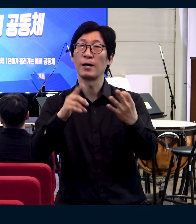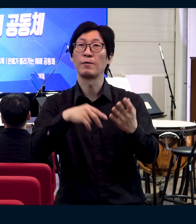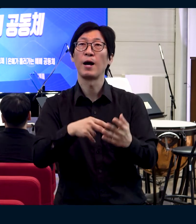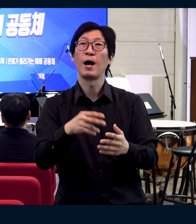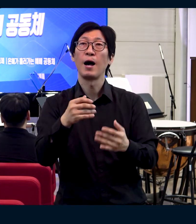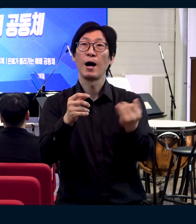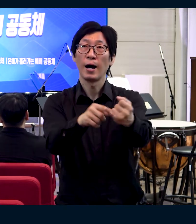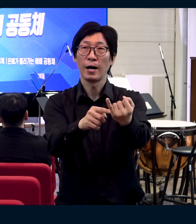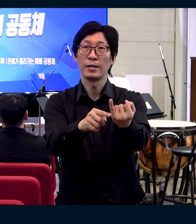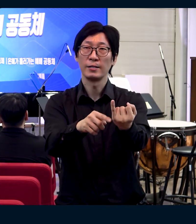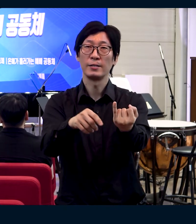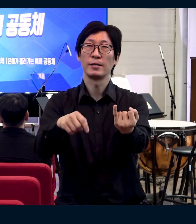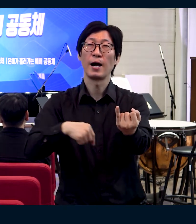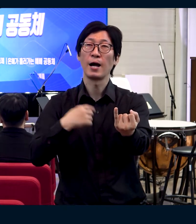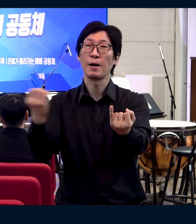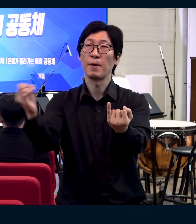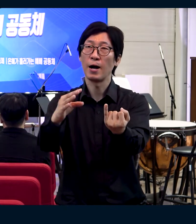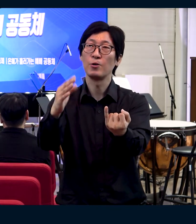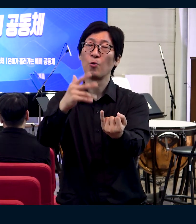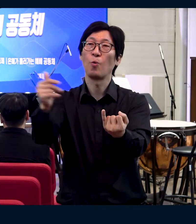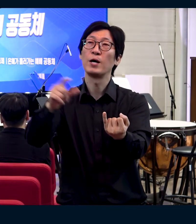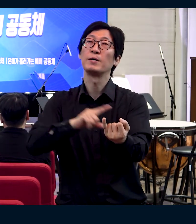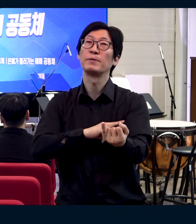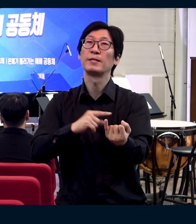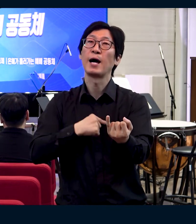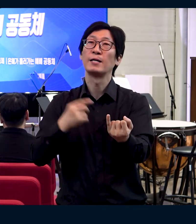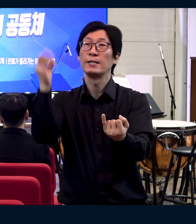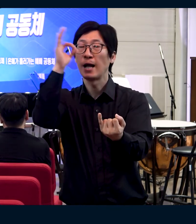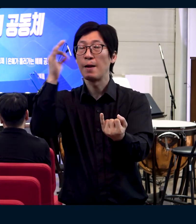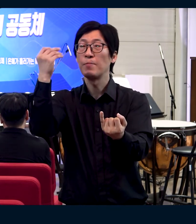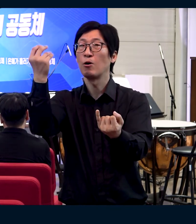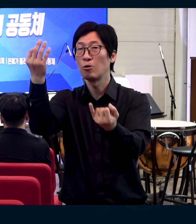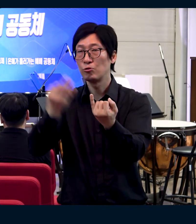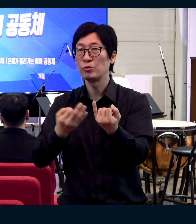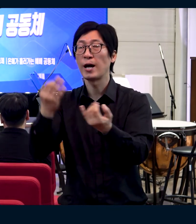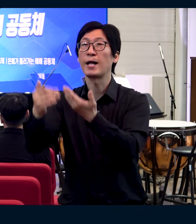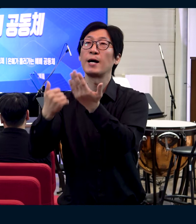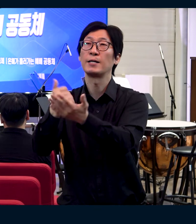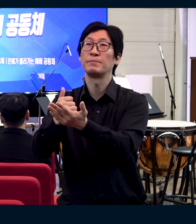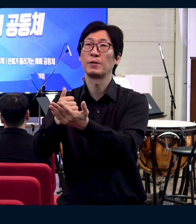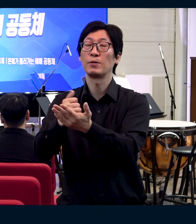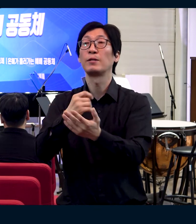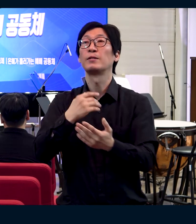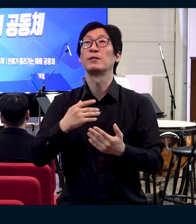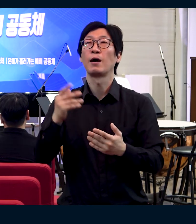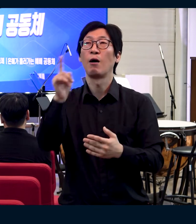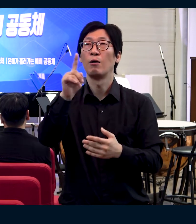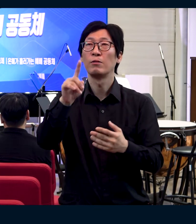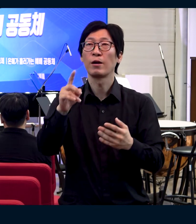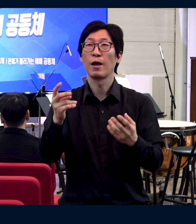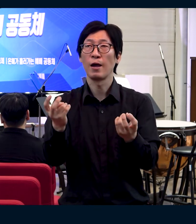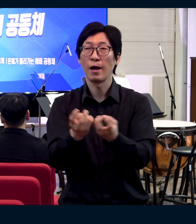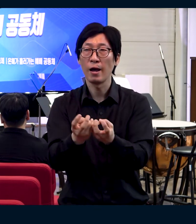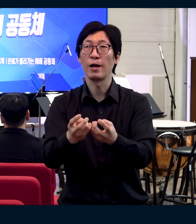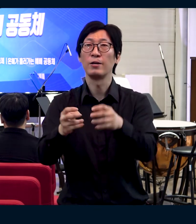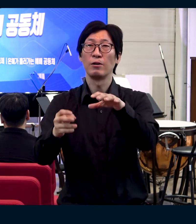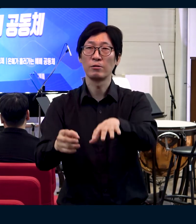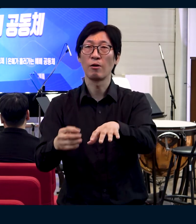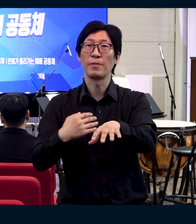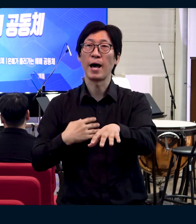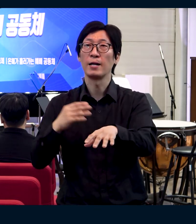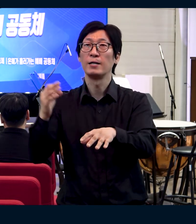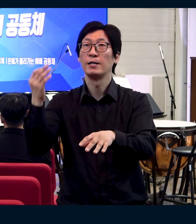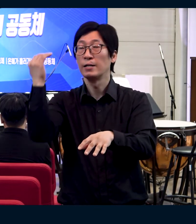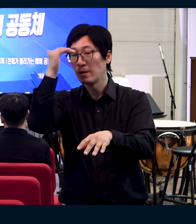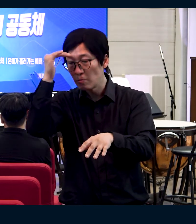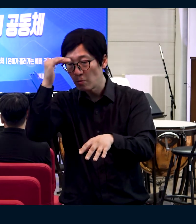읽습니다. 하갈이 자기에게 이르신 여호와의 이름을 나를 살피시는 하나님이라 하였으니 이는 내가